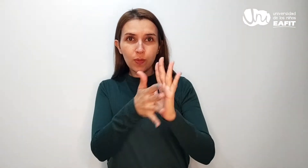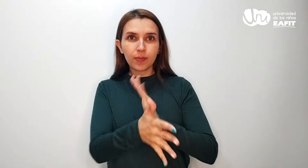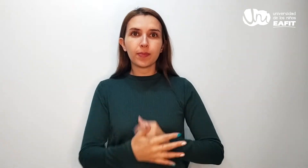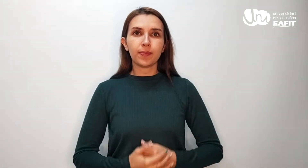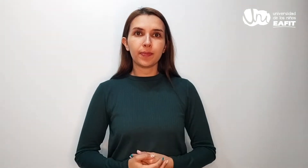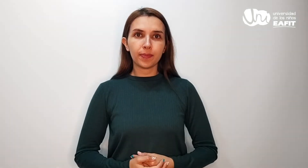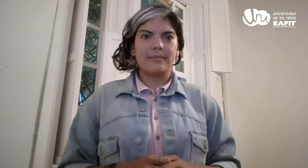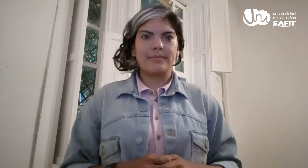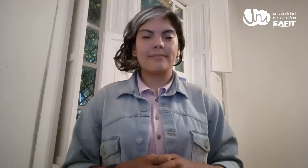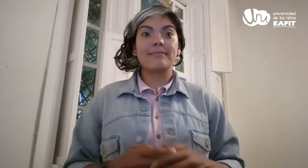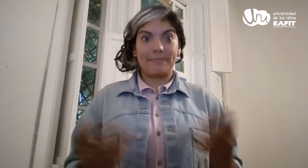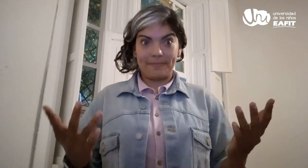sordas?